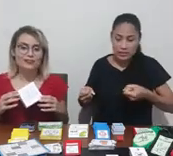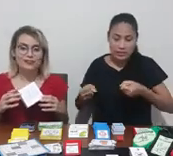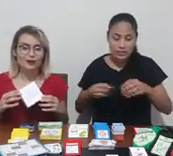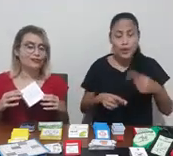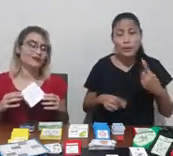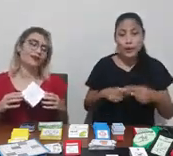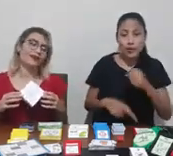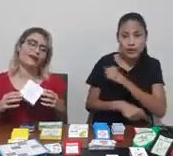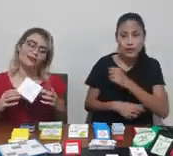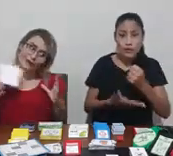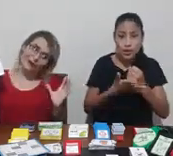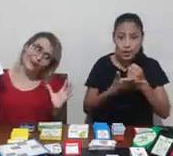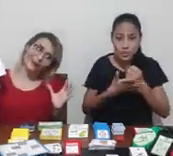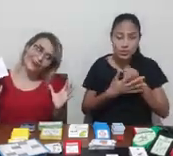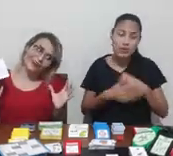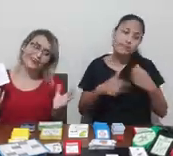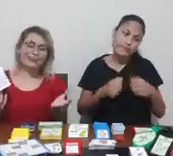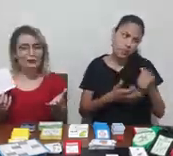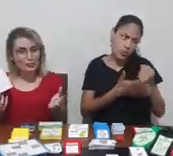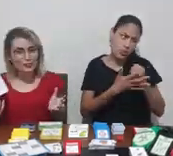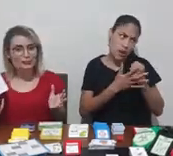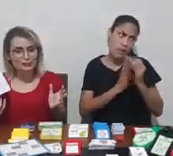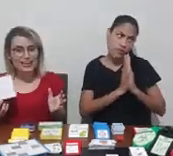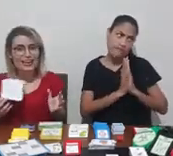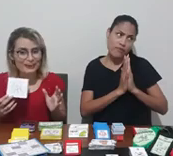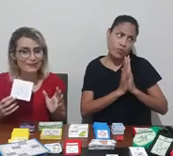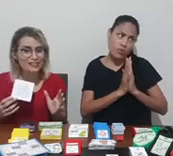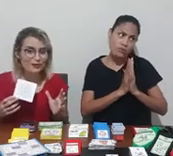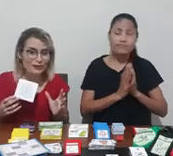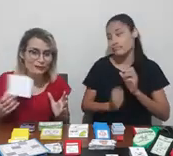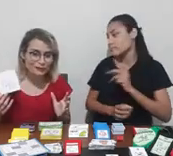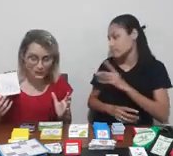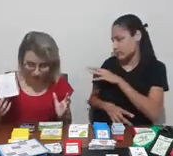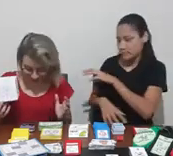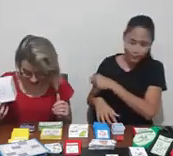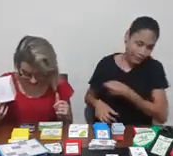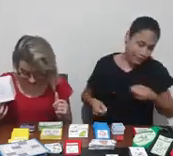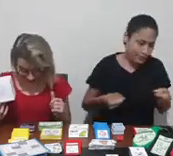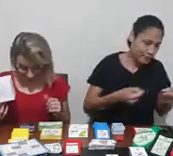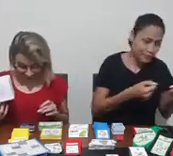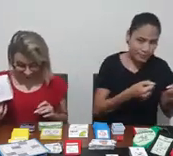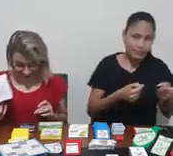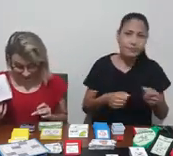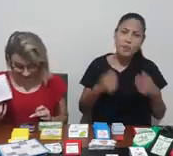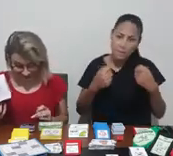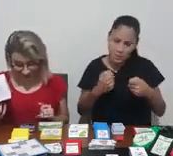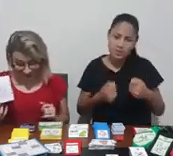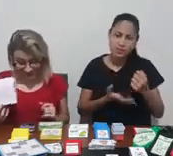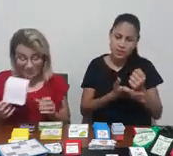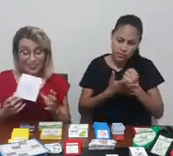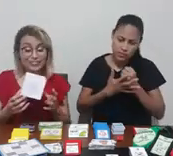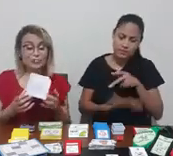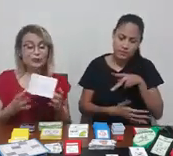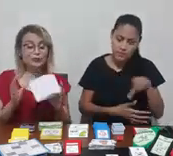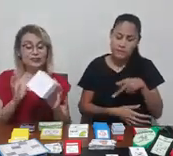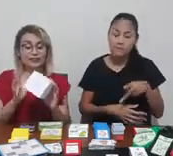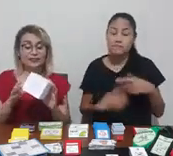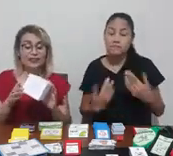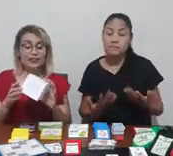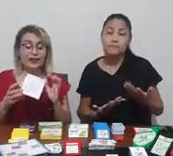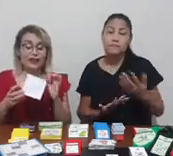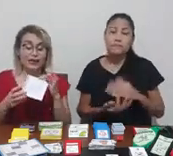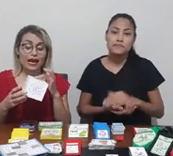minhas sacolas. Eu digo, quem gosta de ajudar, leva a sacola da professora, certo? Então,